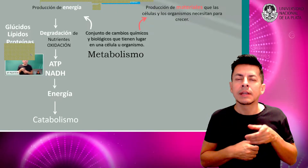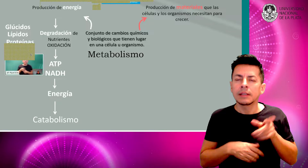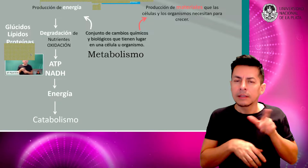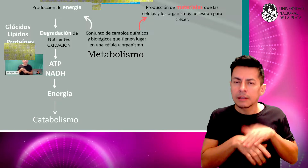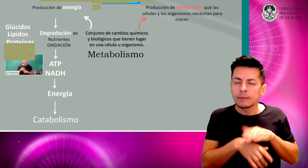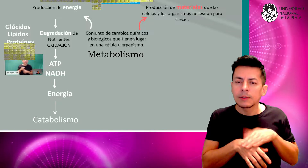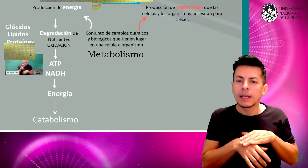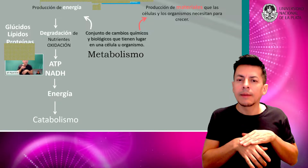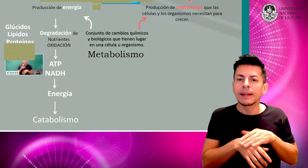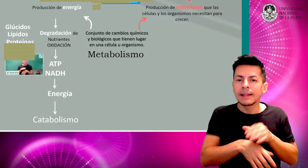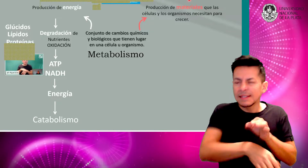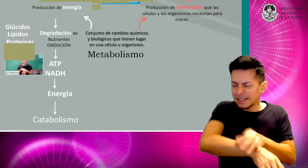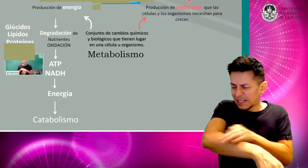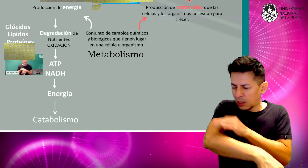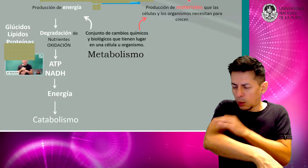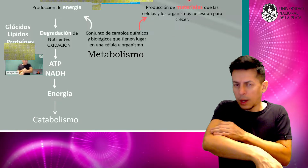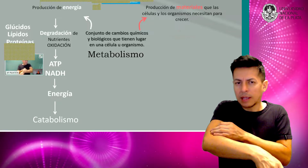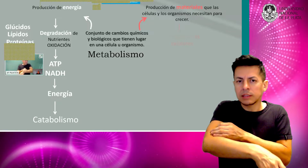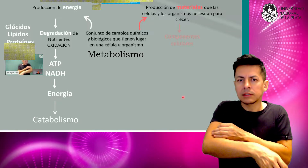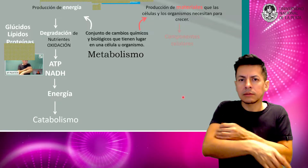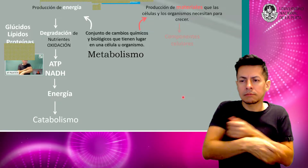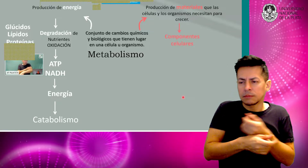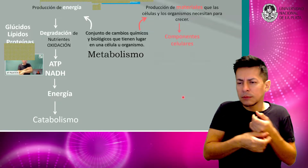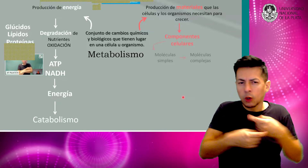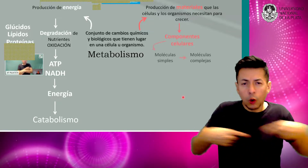las células.